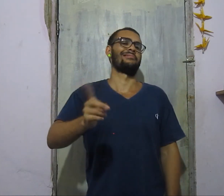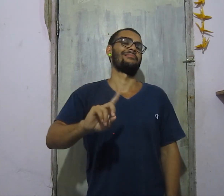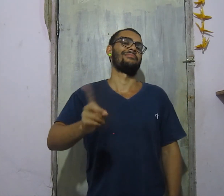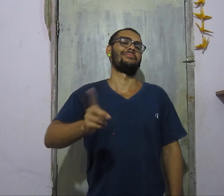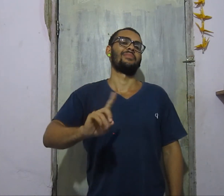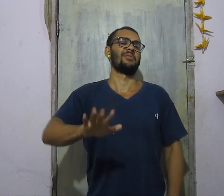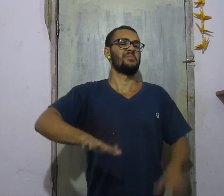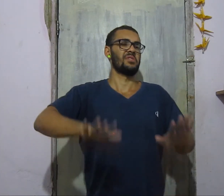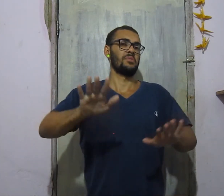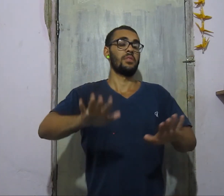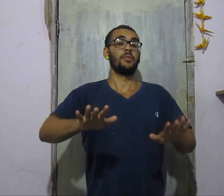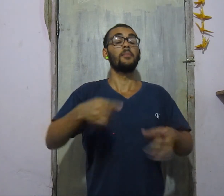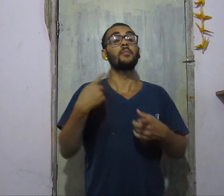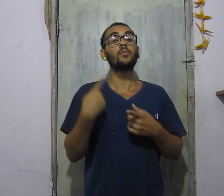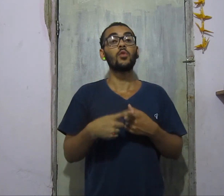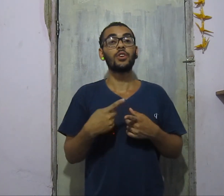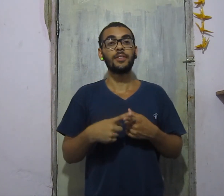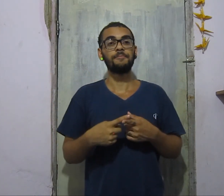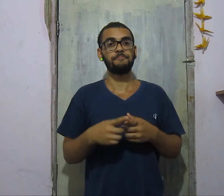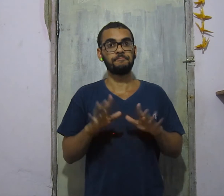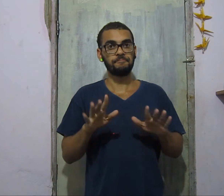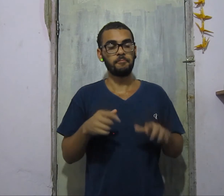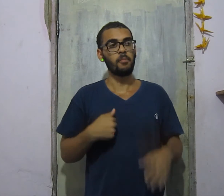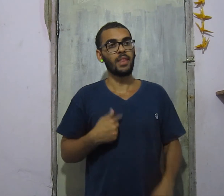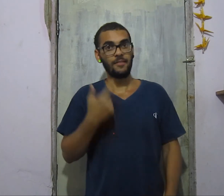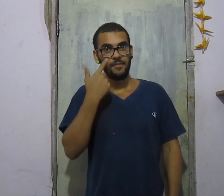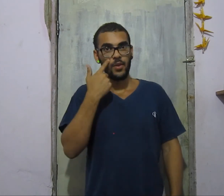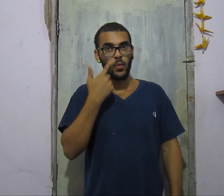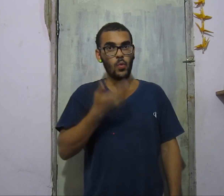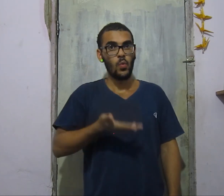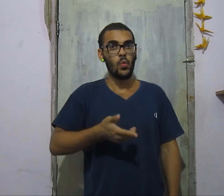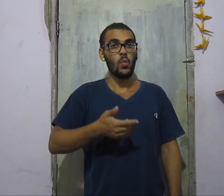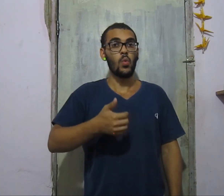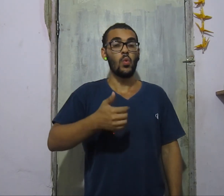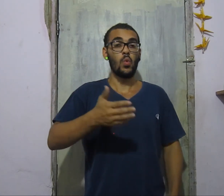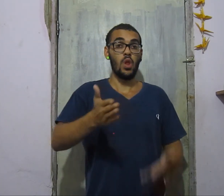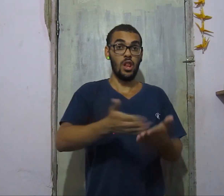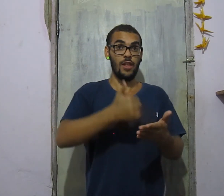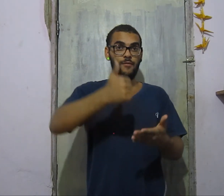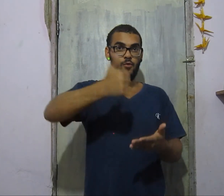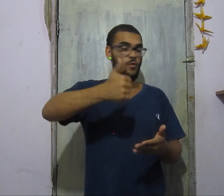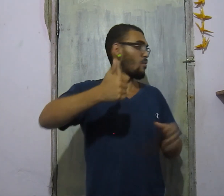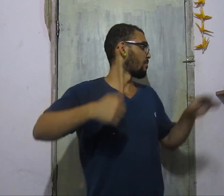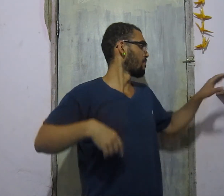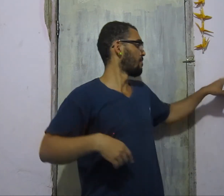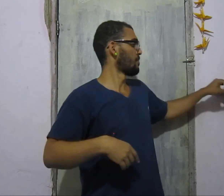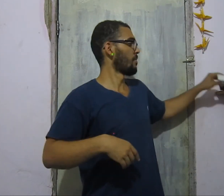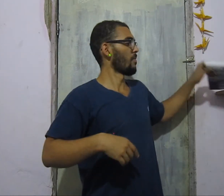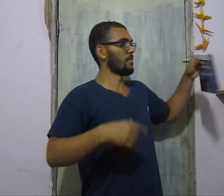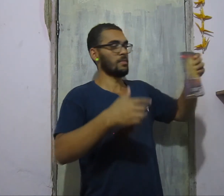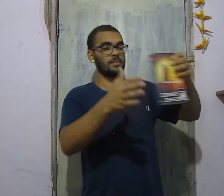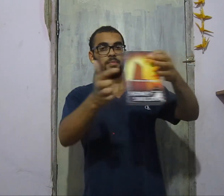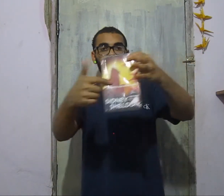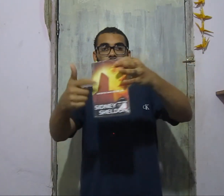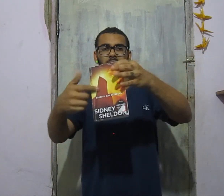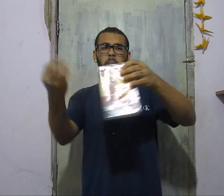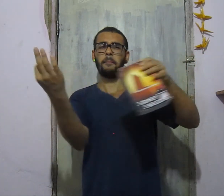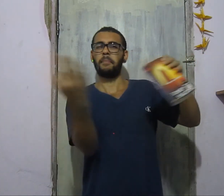que o outro. Não é uma coisa assim maravilhosa, né? Mas ele é bom. A única coisa que me deixa um